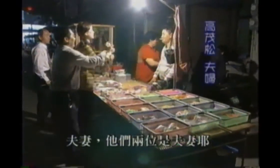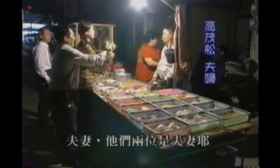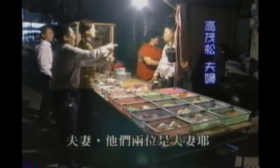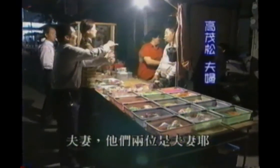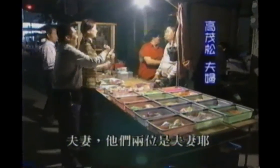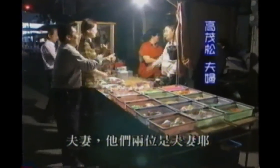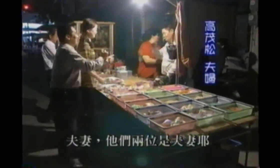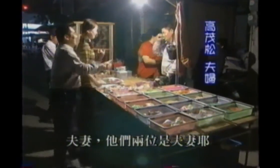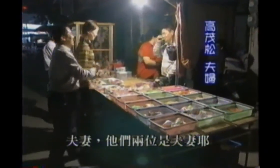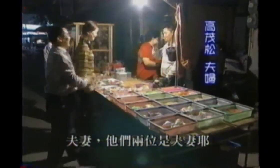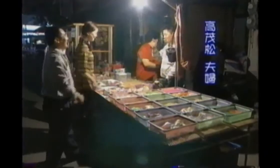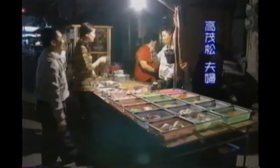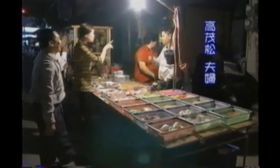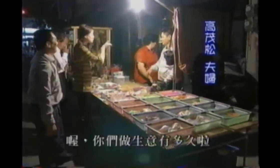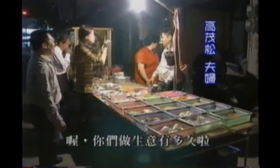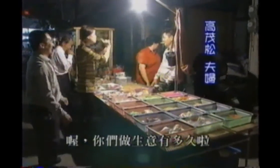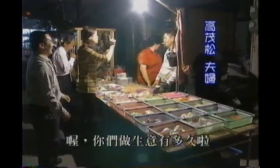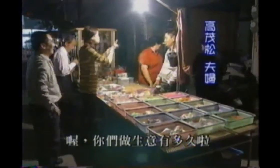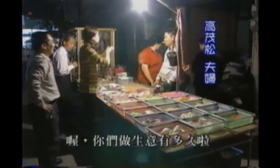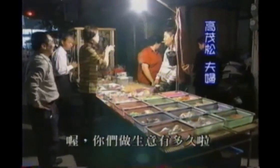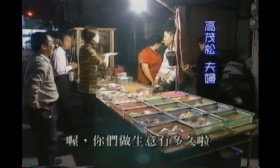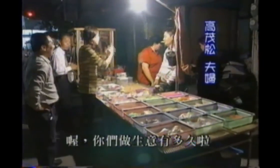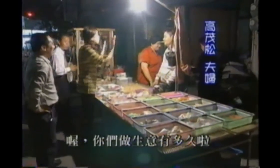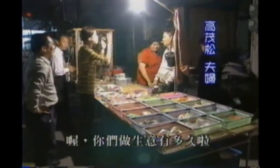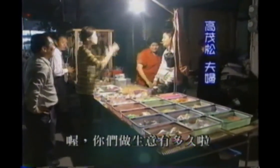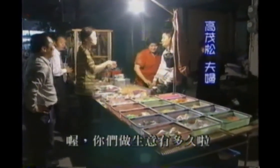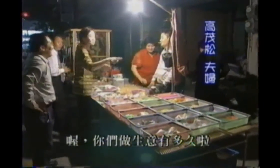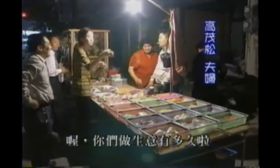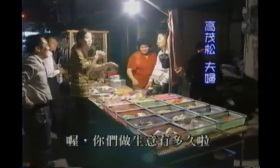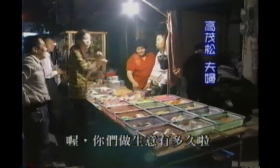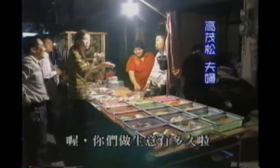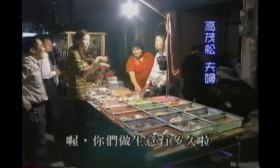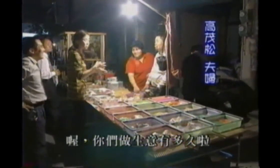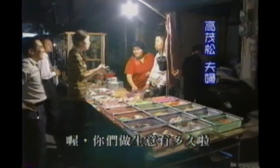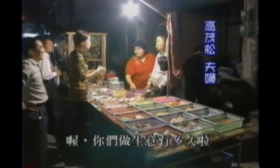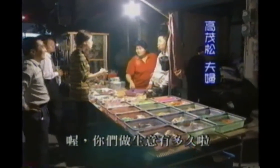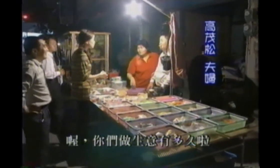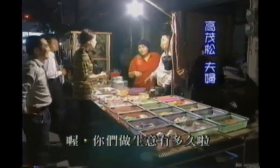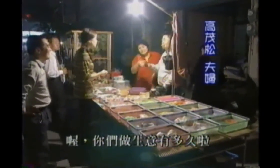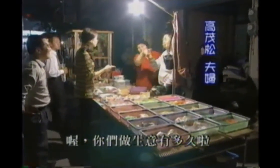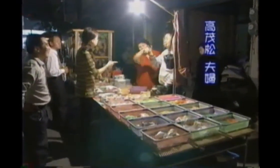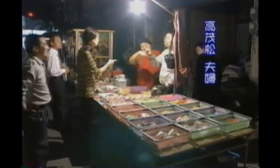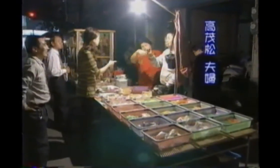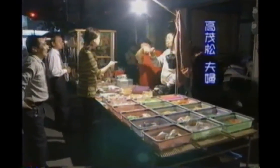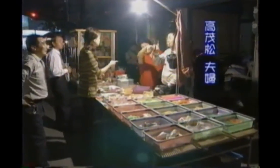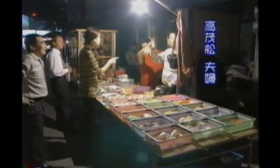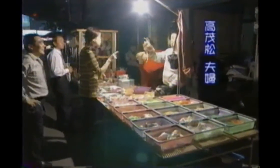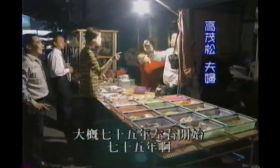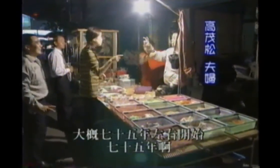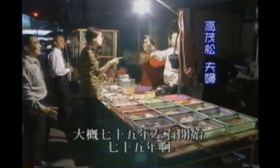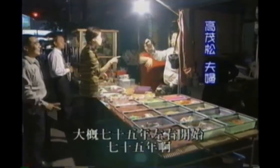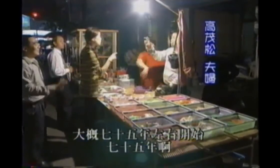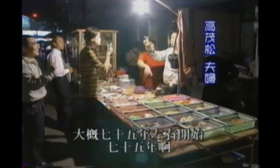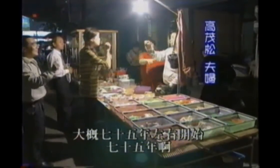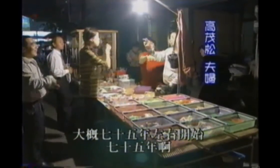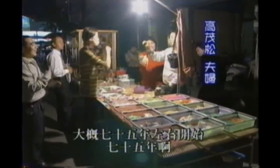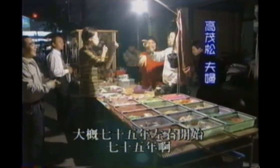他们两位是夫妻哎。 哦，哎，你们做生意有多久啦？ 大概